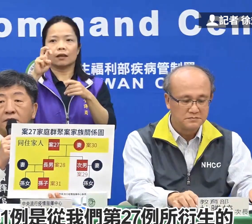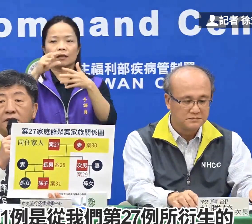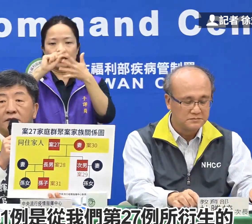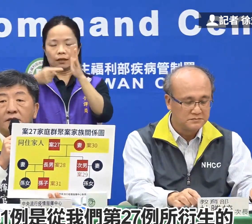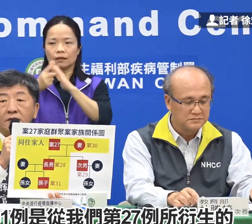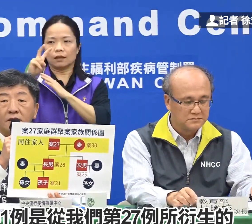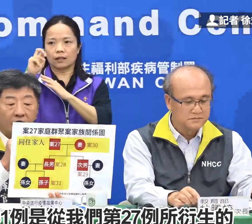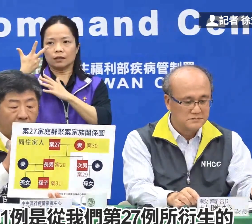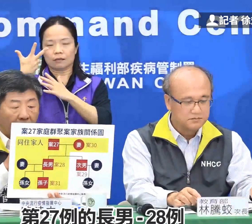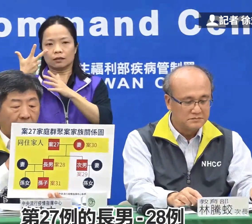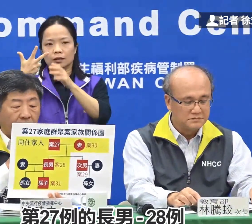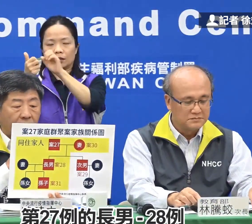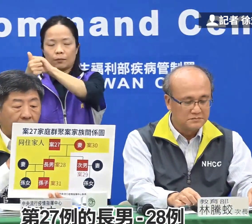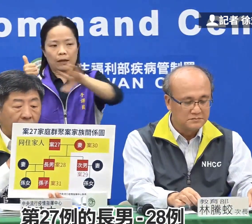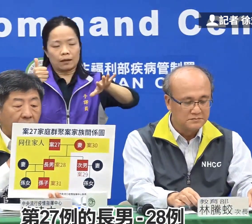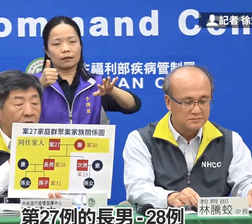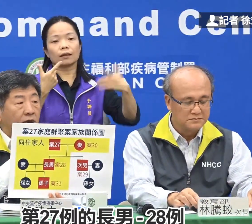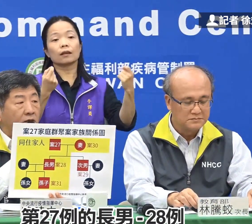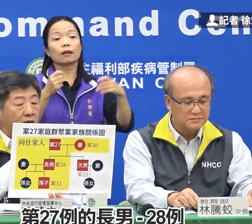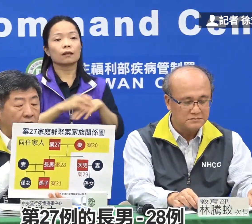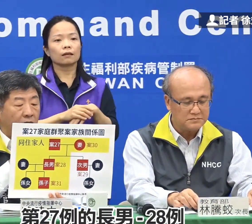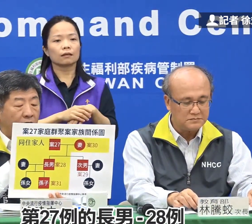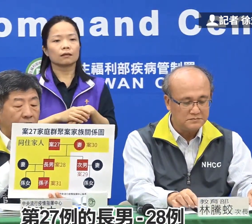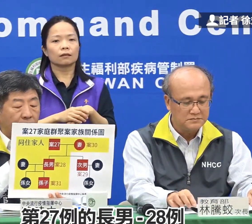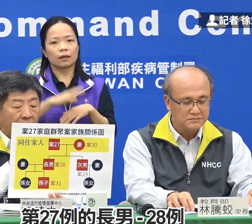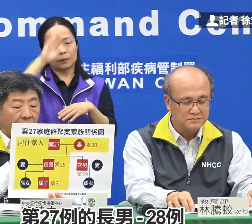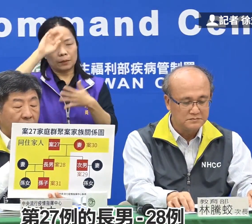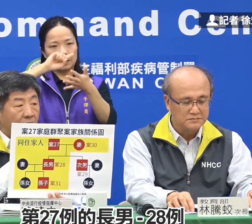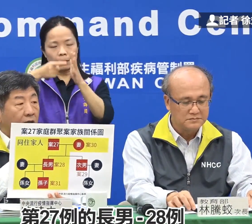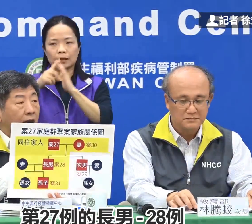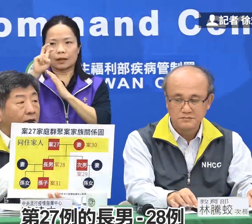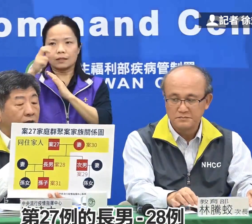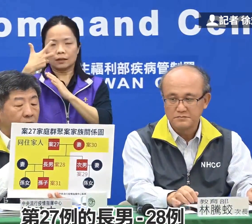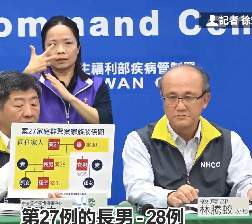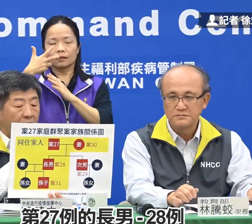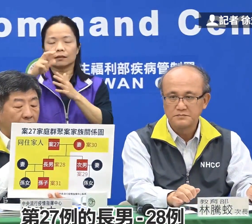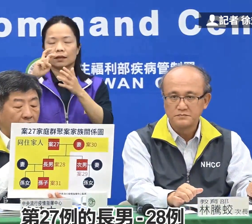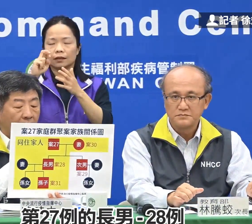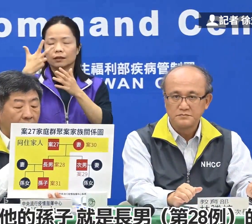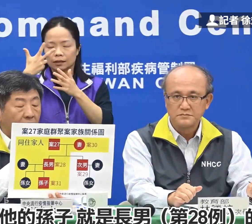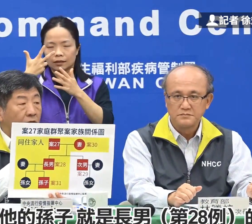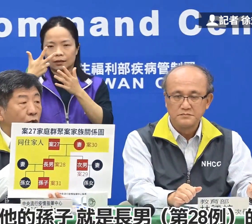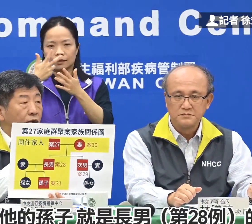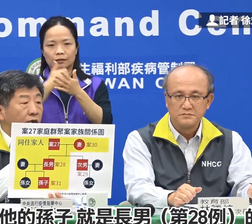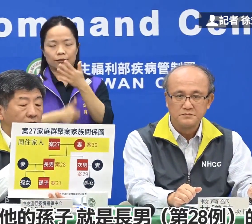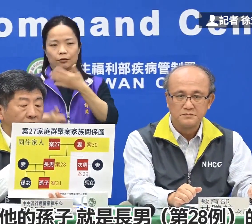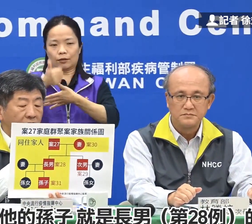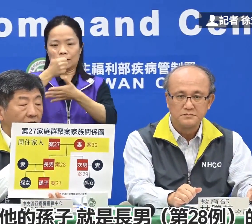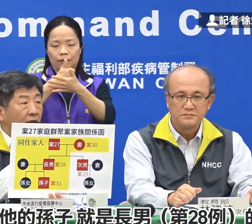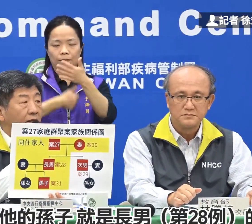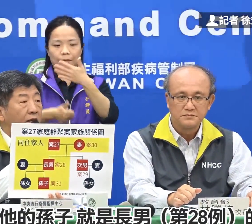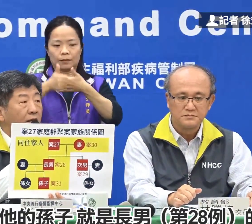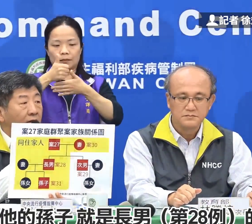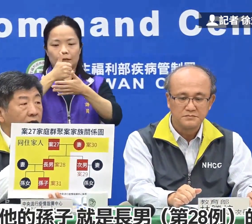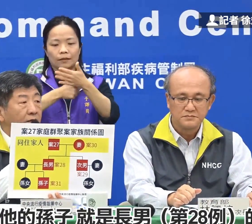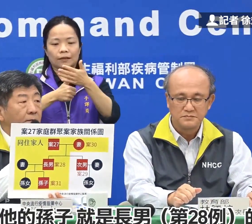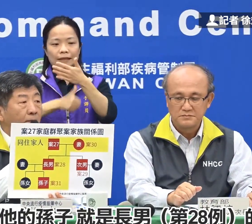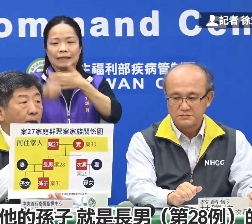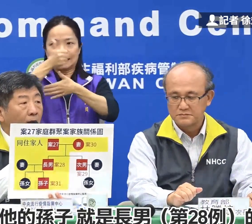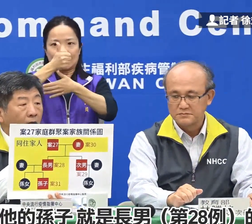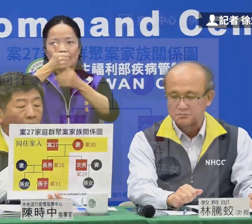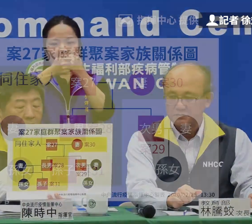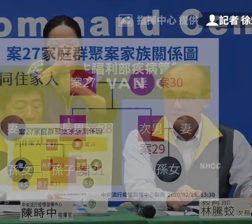哈所衍生的，好，就是第27例的长男28例，好，他的孙子就长男的儿